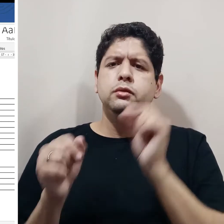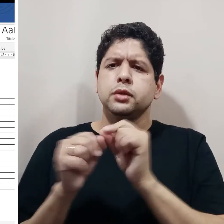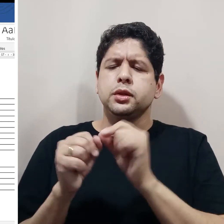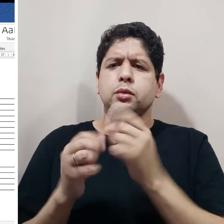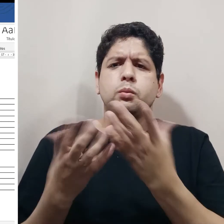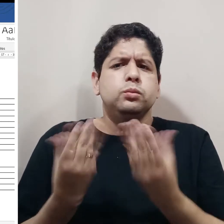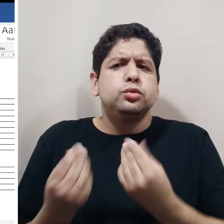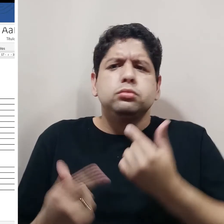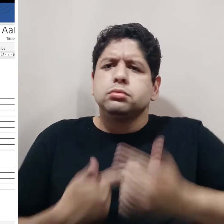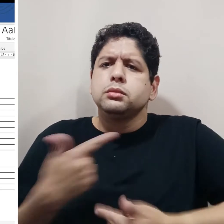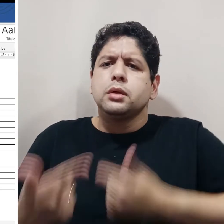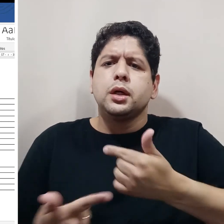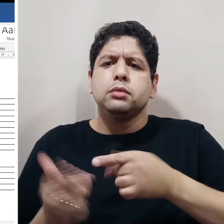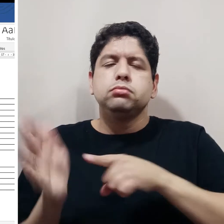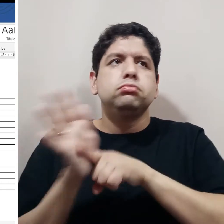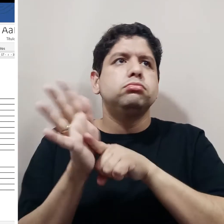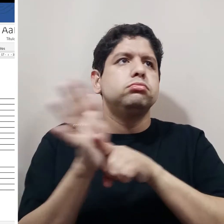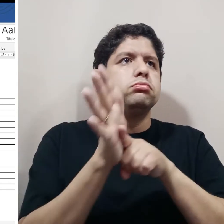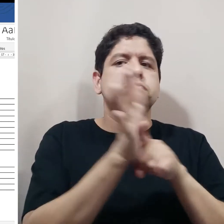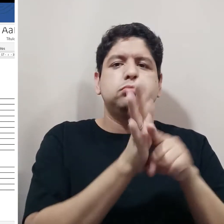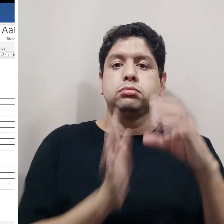artística